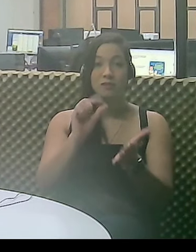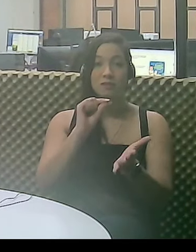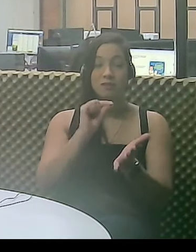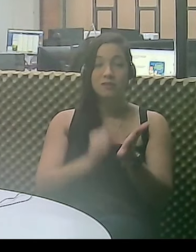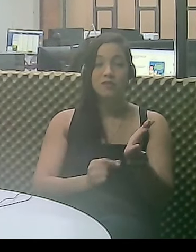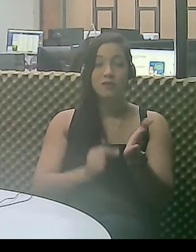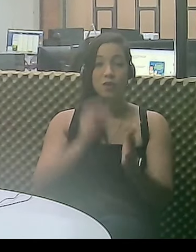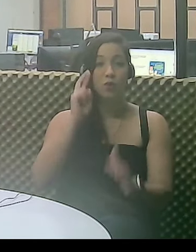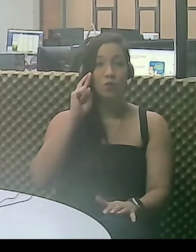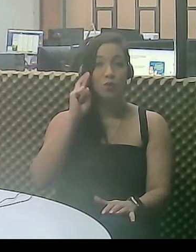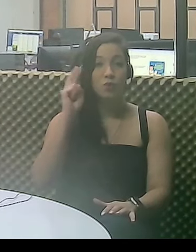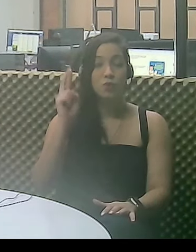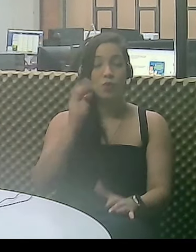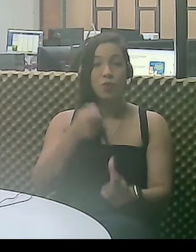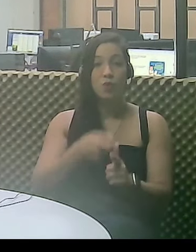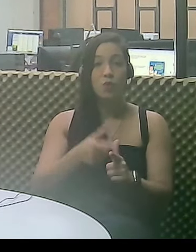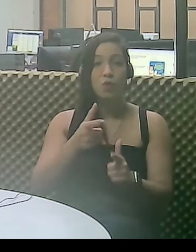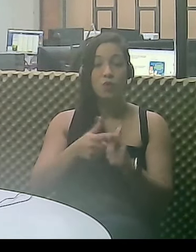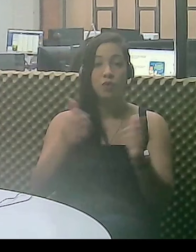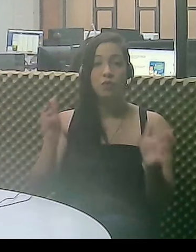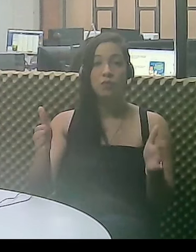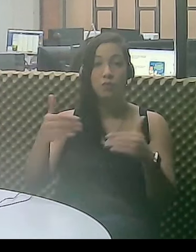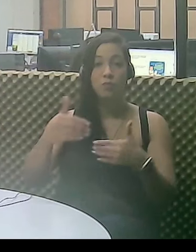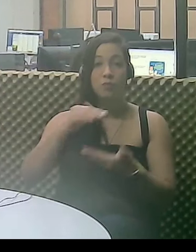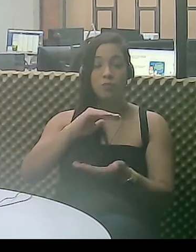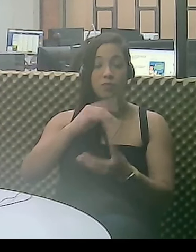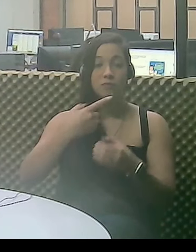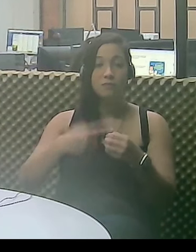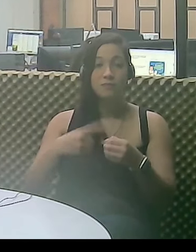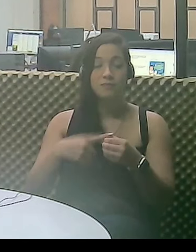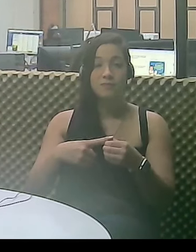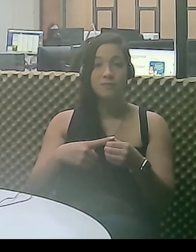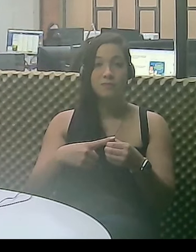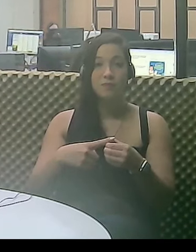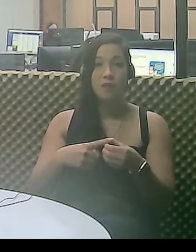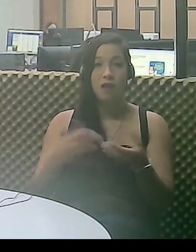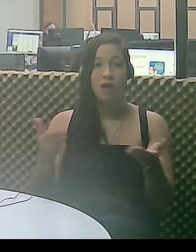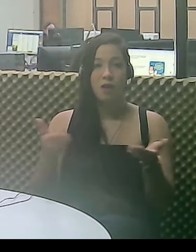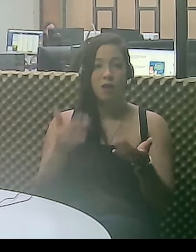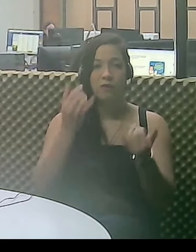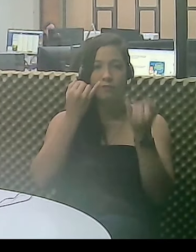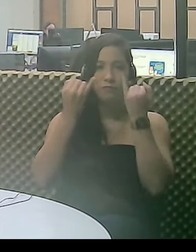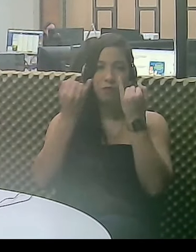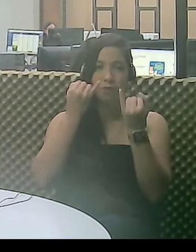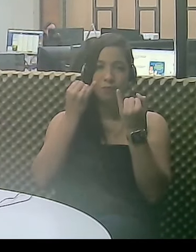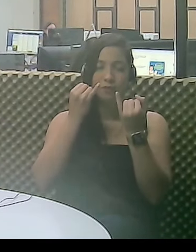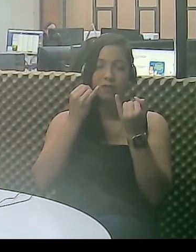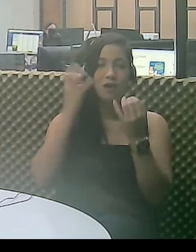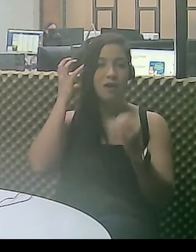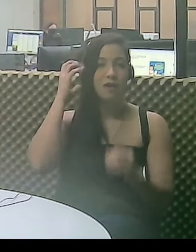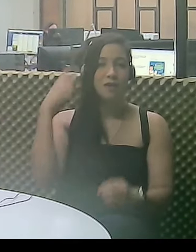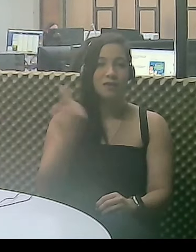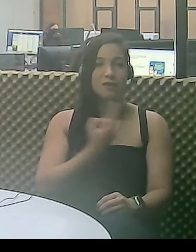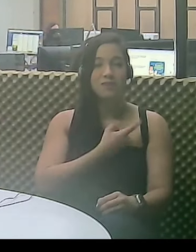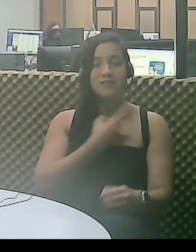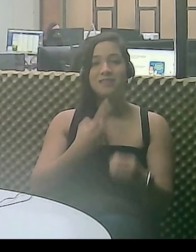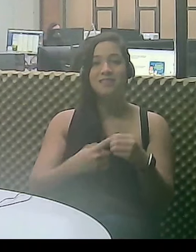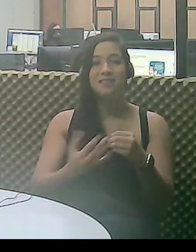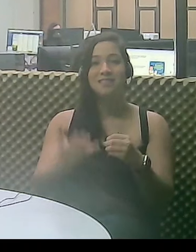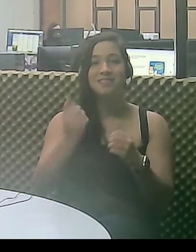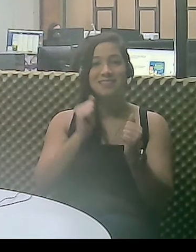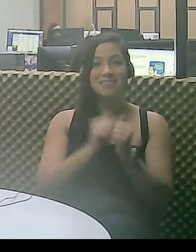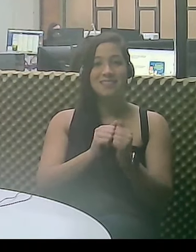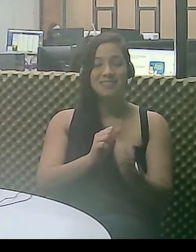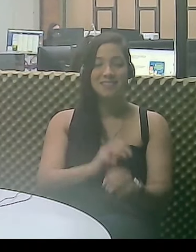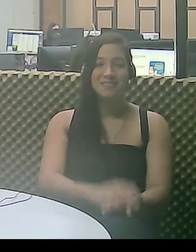de proprietários e locadores de containers na cidade. É hora de ficar bem informado com a Rádio Nossa Cidade. Vem com a